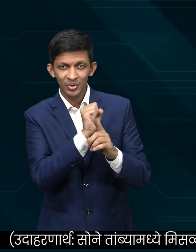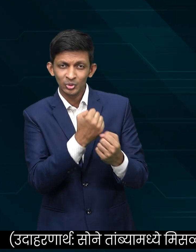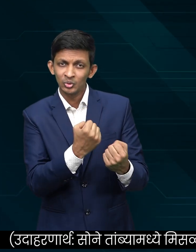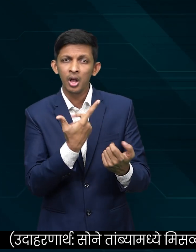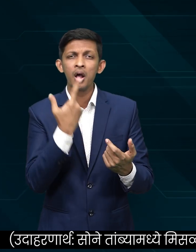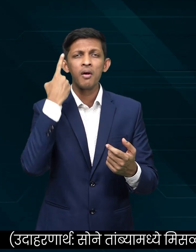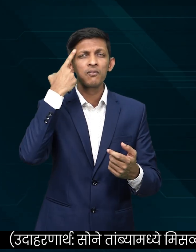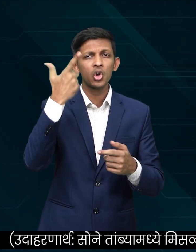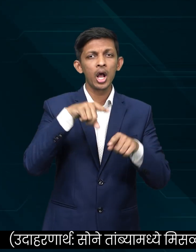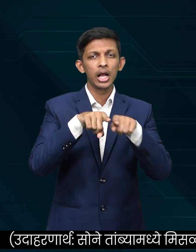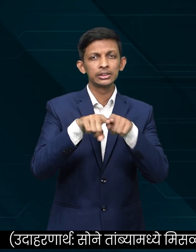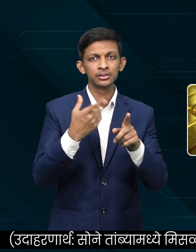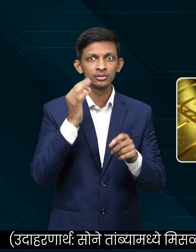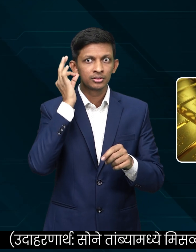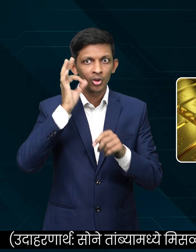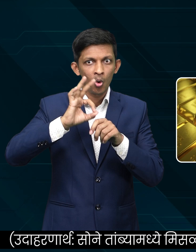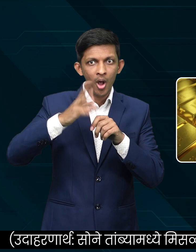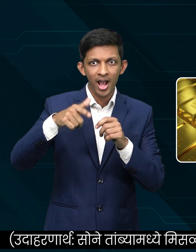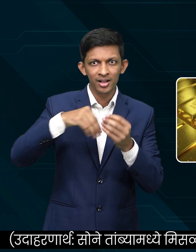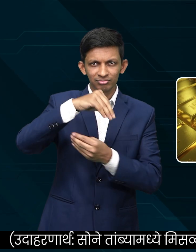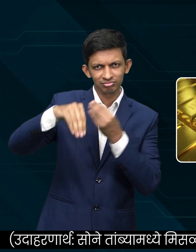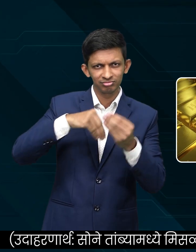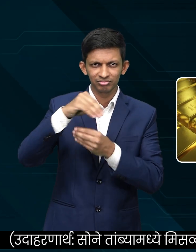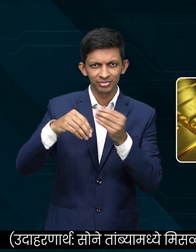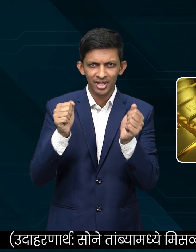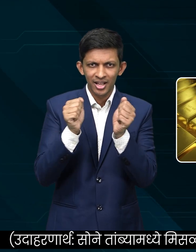उदाहरणार्थ सोने तांब्यांमध्ये मिसळले जाते आणि ते शुद्ध सोन्यापेक्षा कठीण असते.